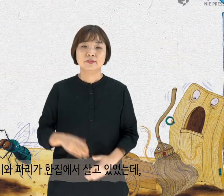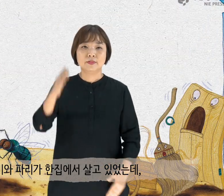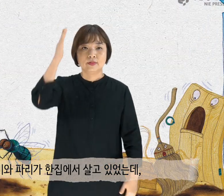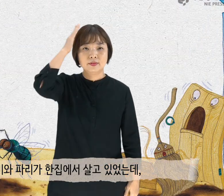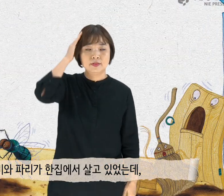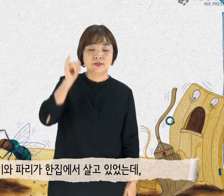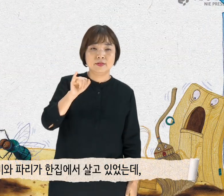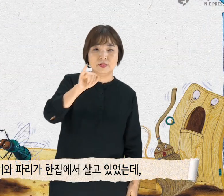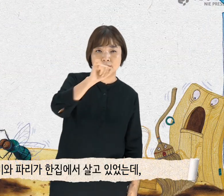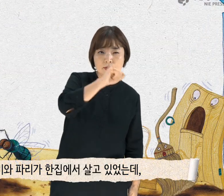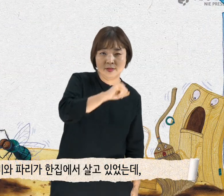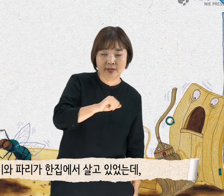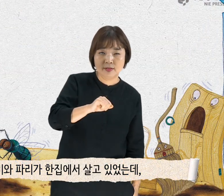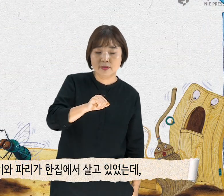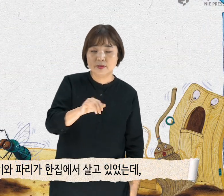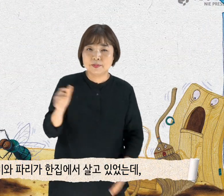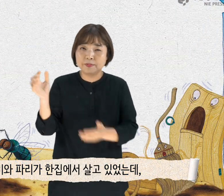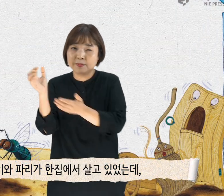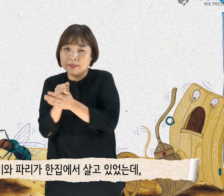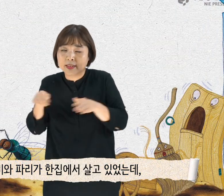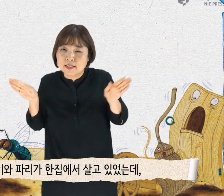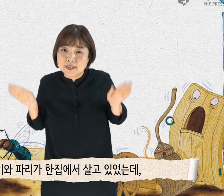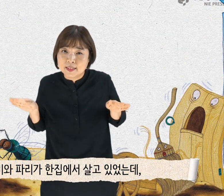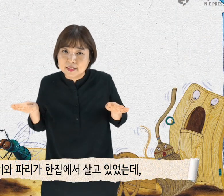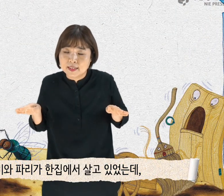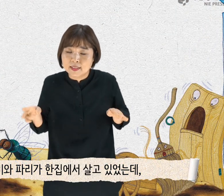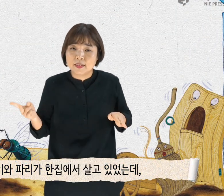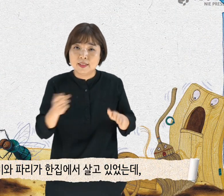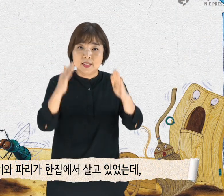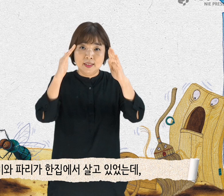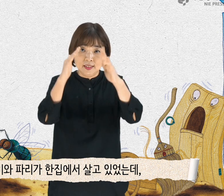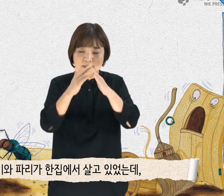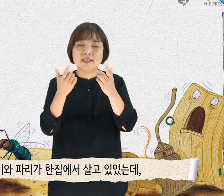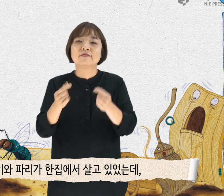거미와 파리가 한 집에 살고 있었는데